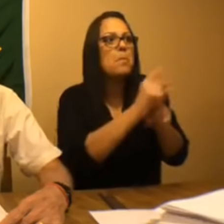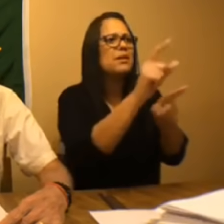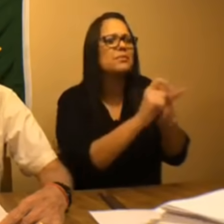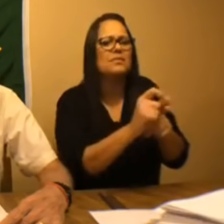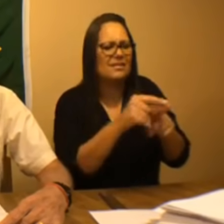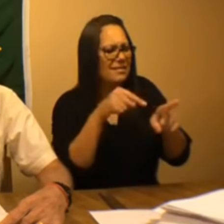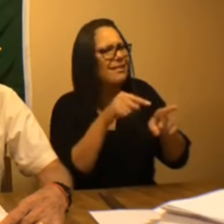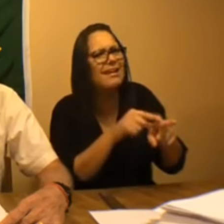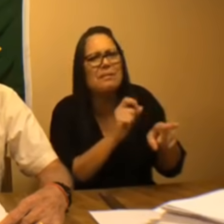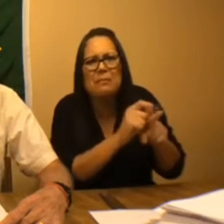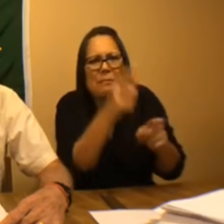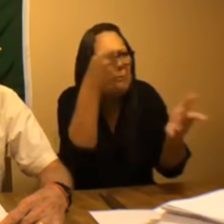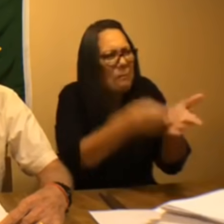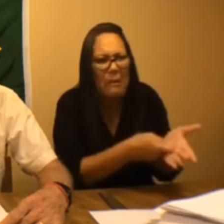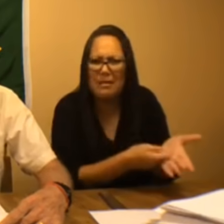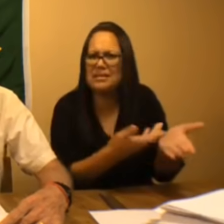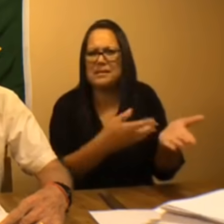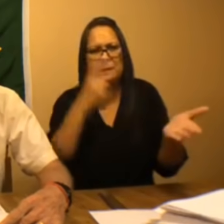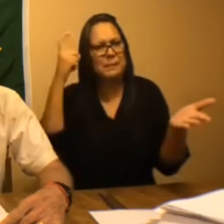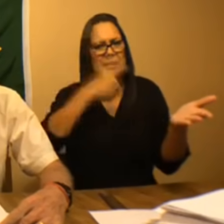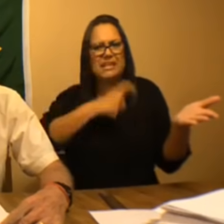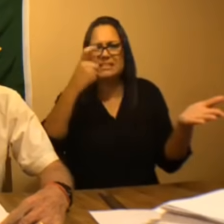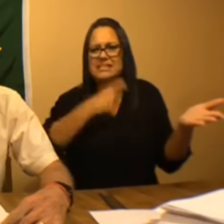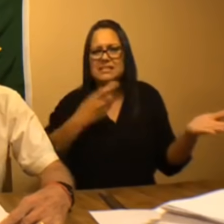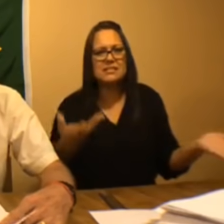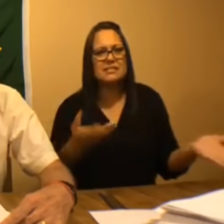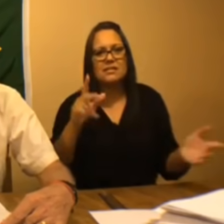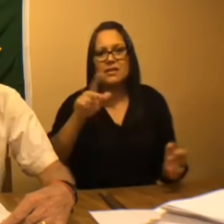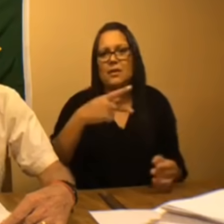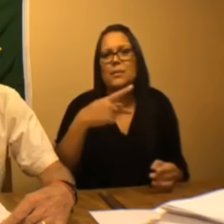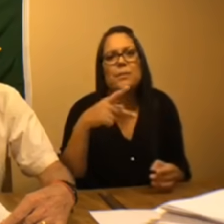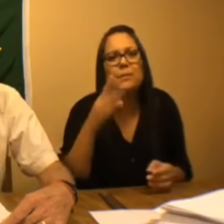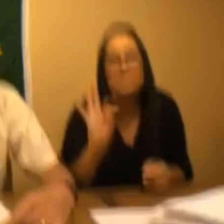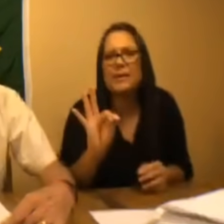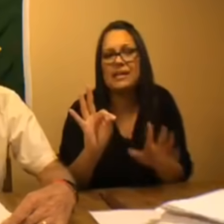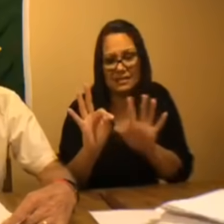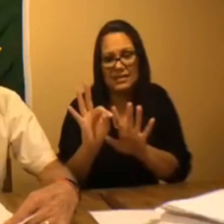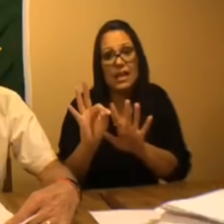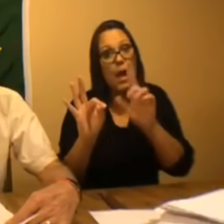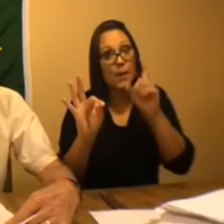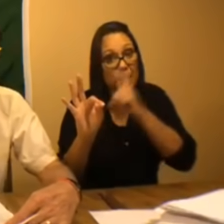Mentem descaradamente. O PT sem mentir não é PT.